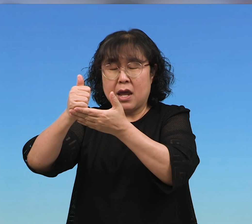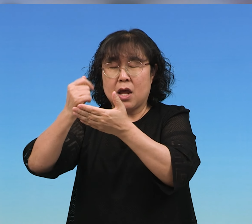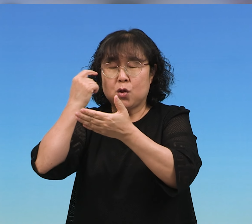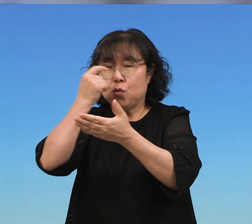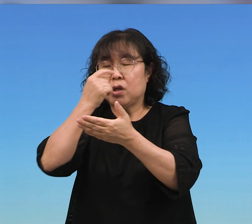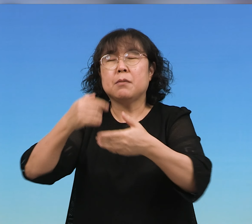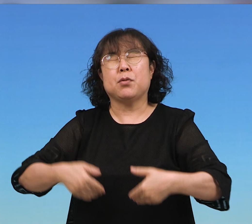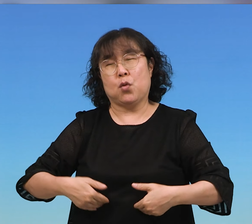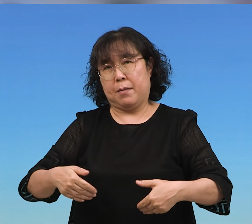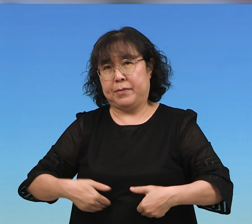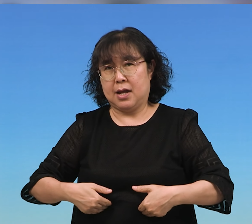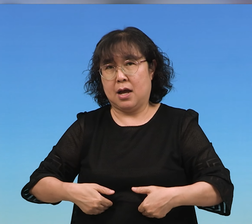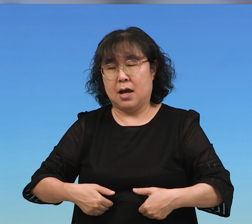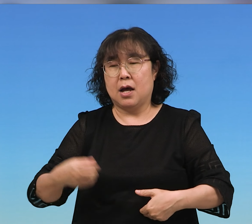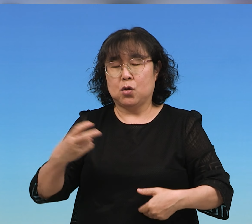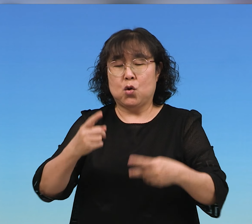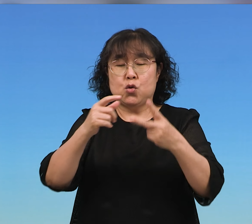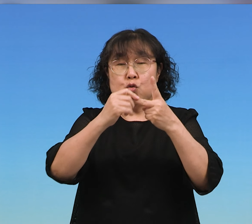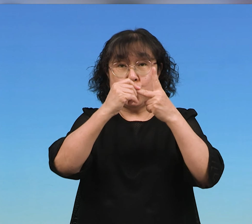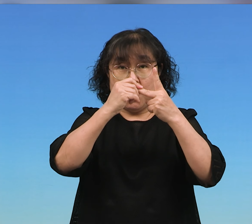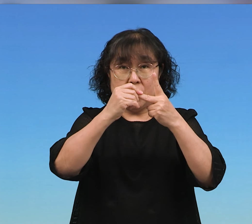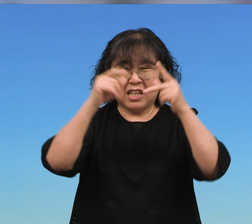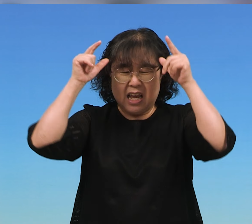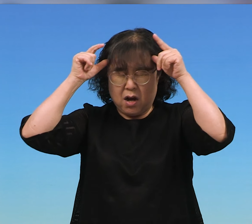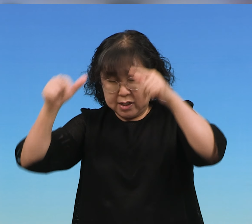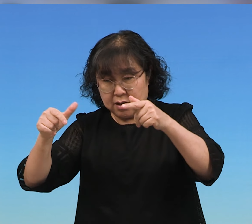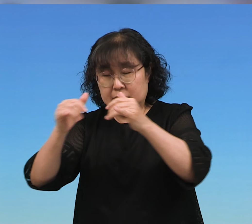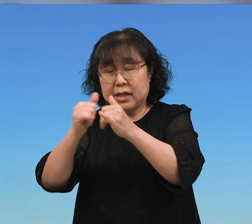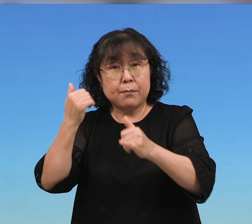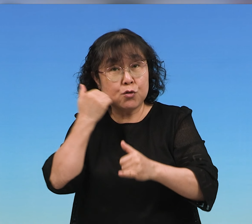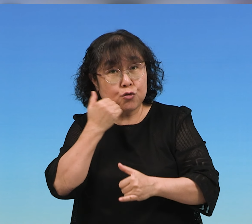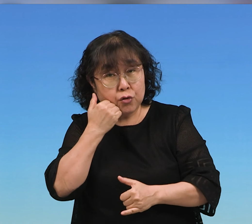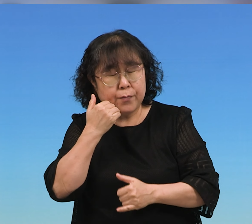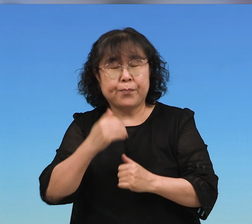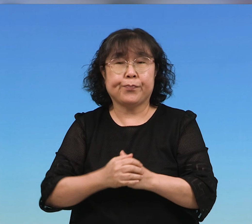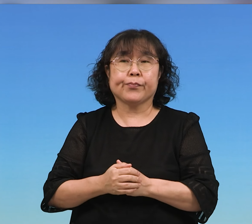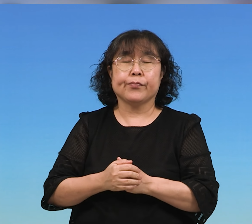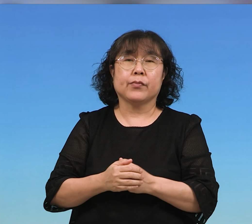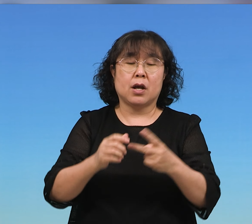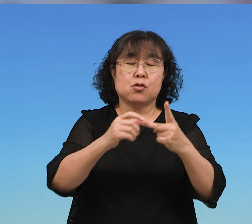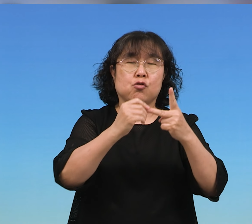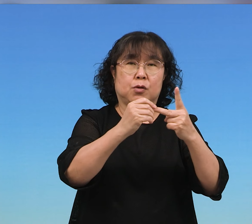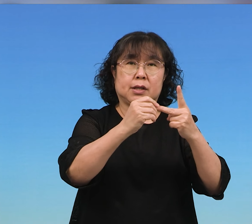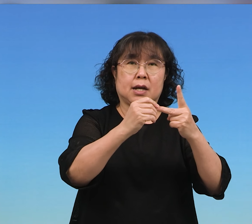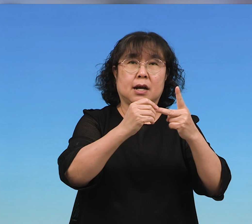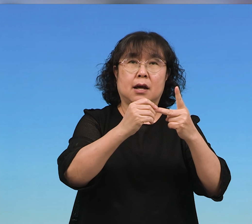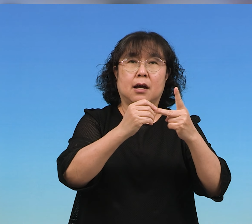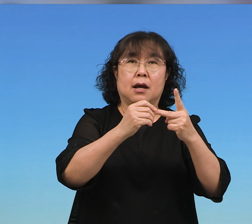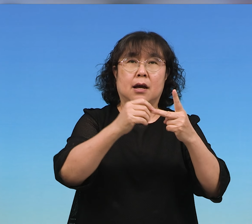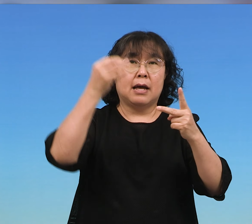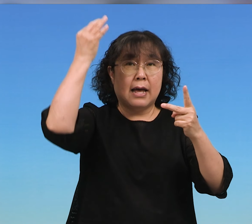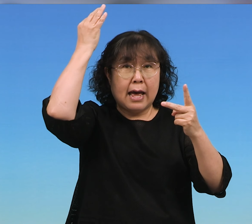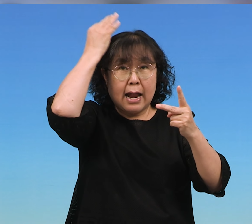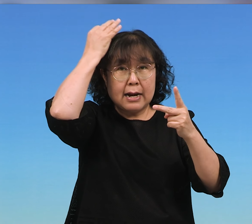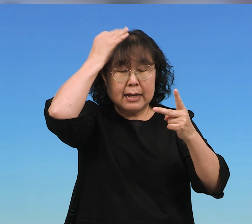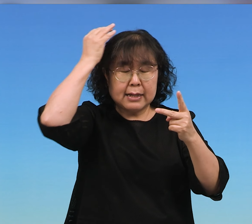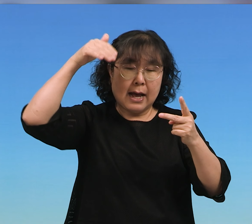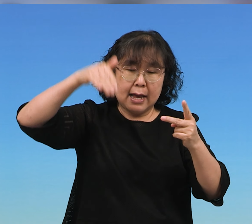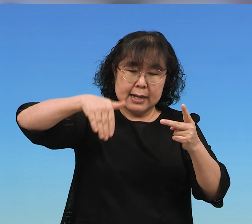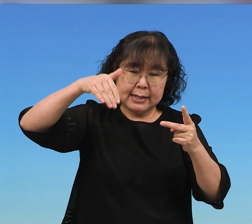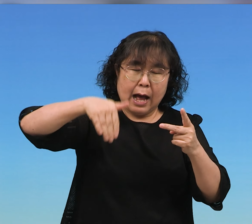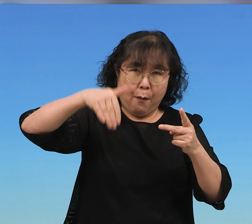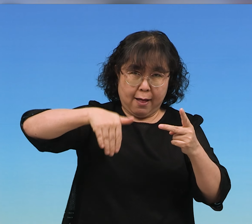아닙니까? 그런가 하면 본문에서 또 영안이 열리지 않아서 어리석은 한 사람이 또 있는데요. 그 사람이